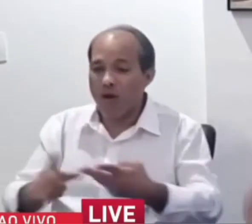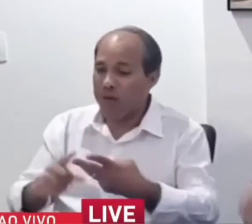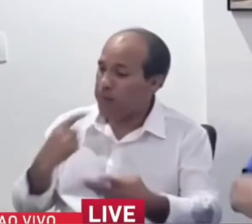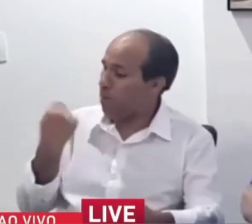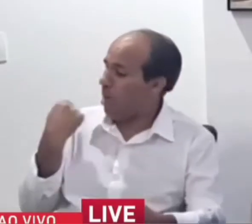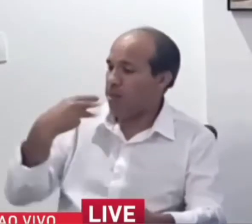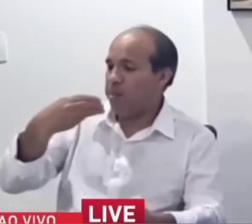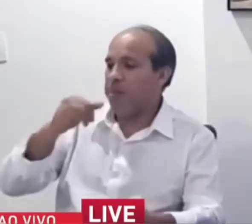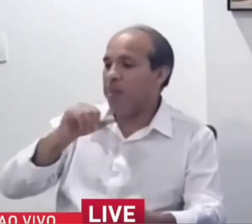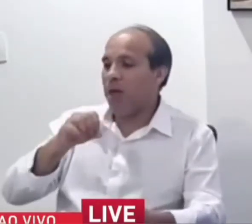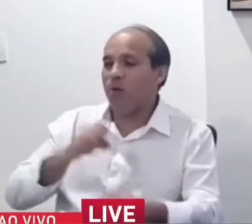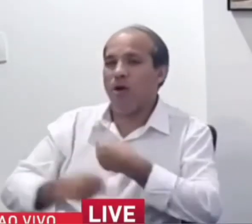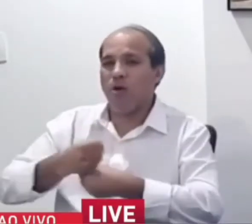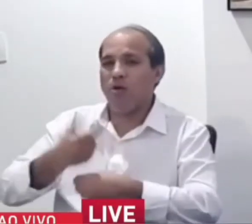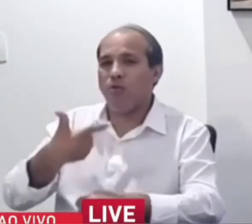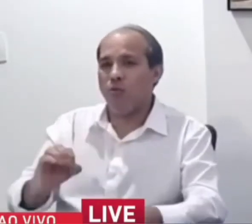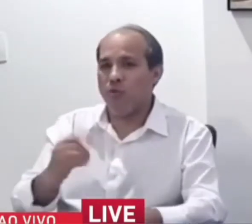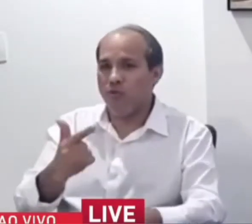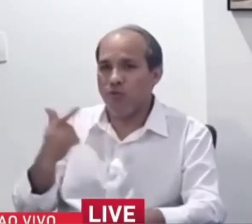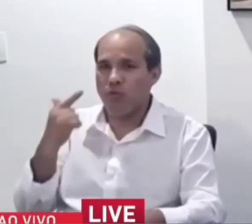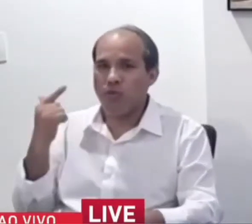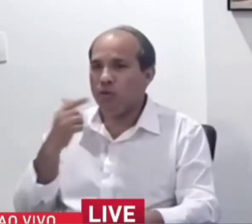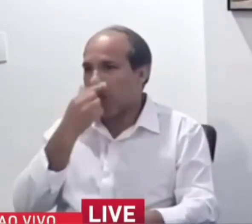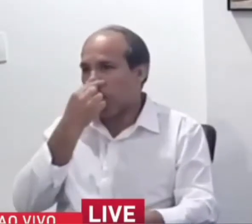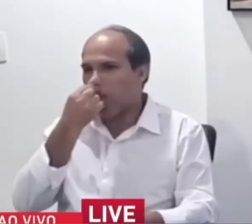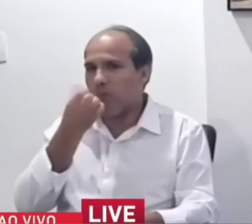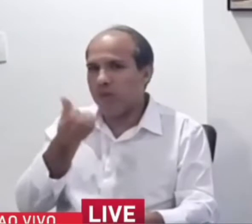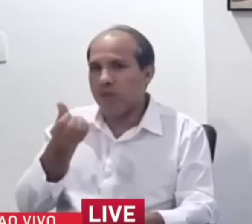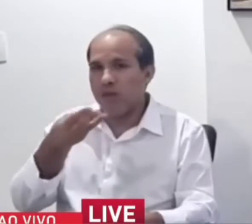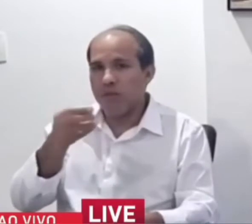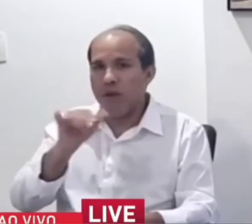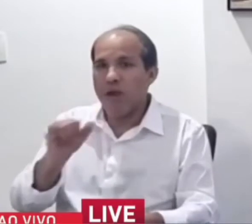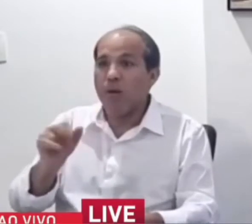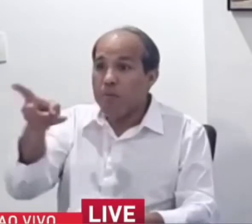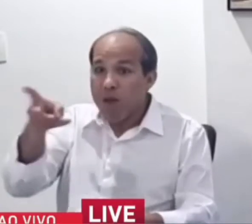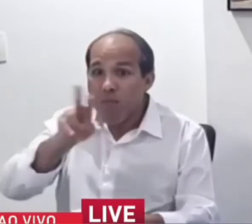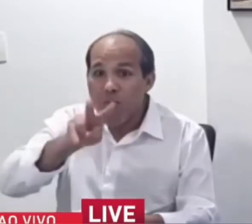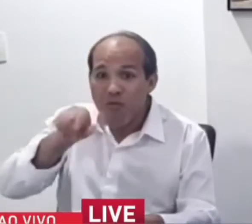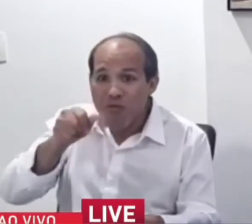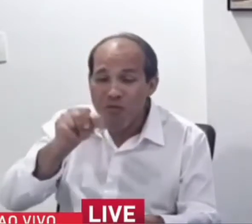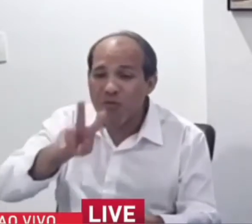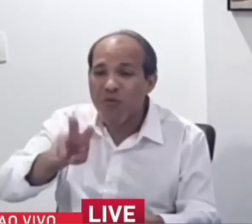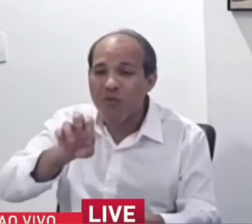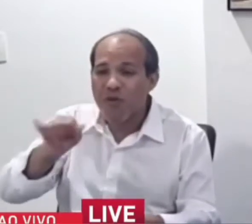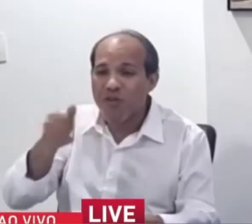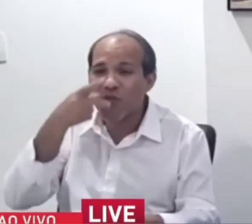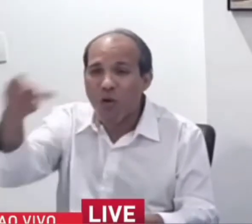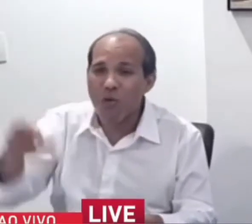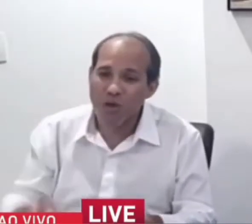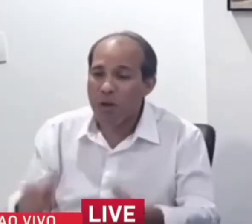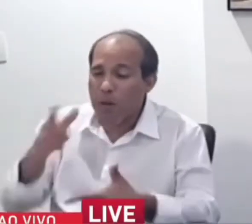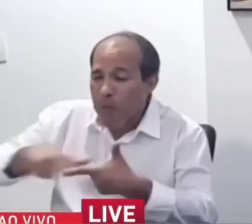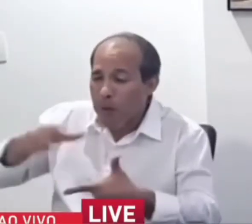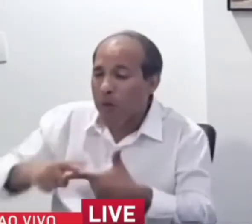maio desse ano, no dia meia dúzia de maio, a Veja diz: crise argentina já é comparável